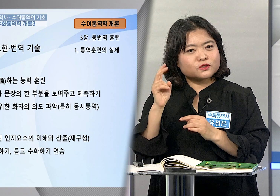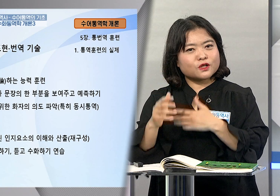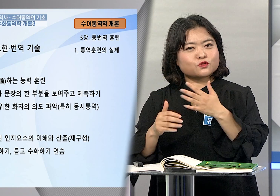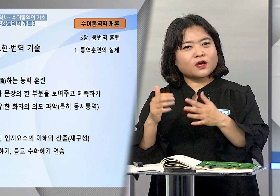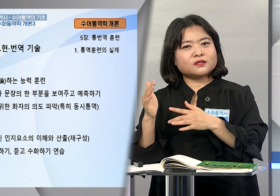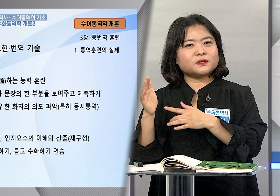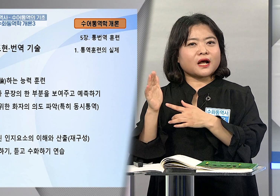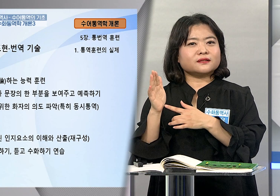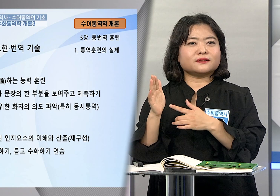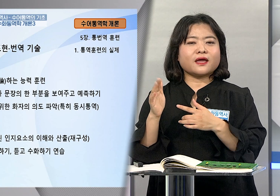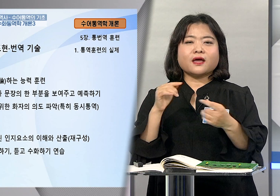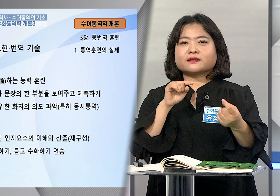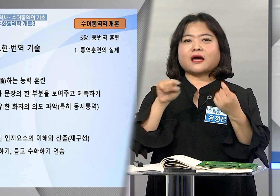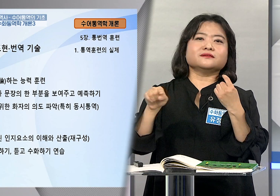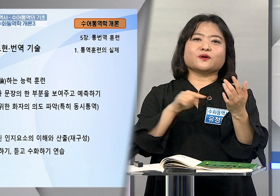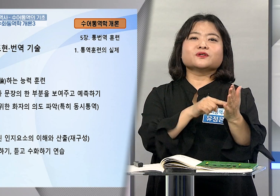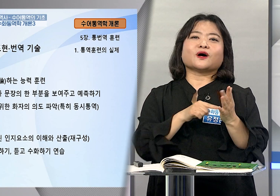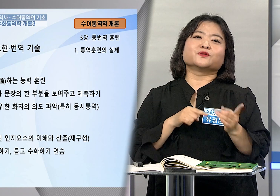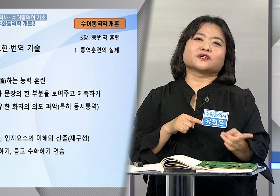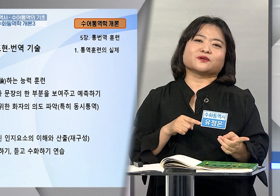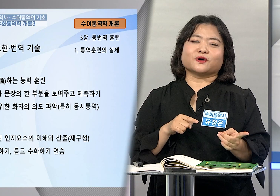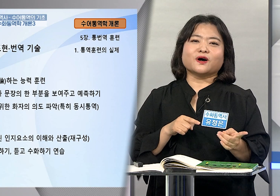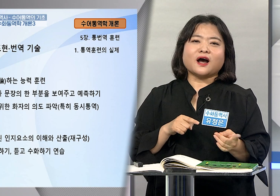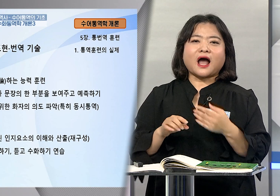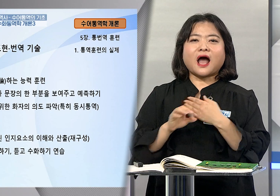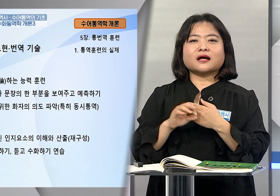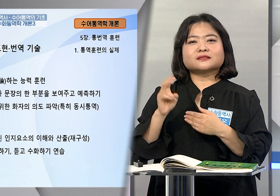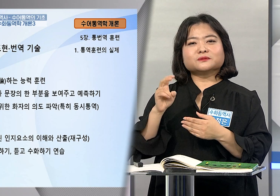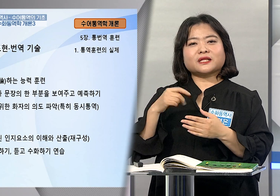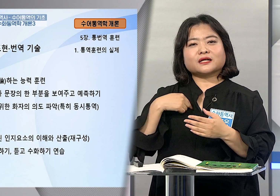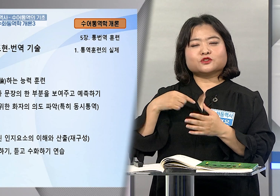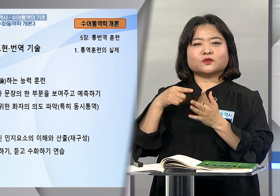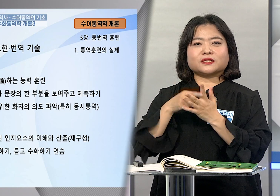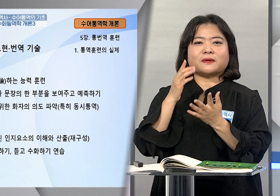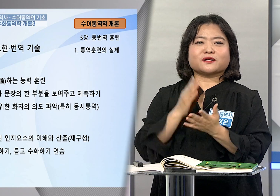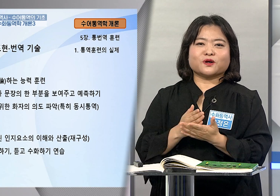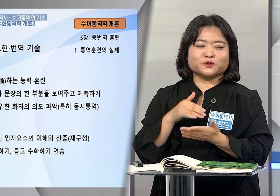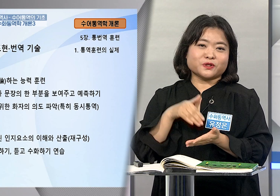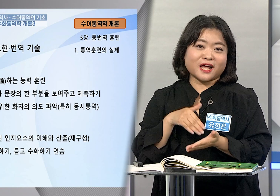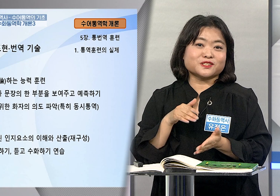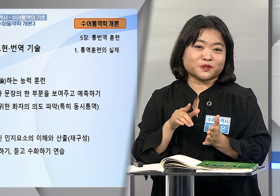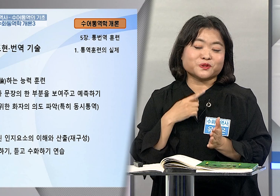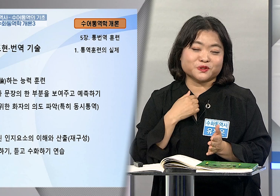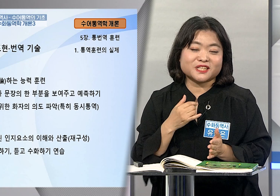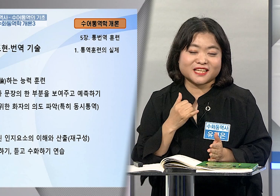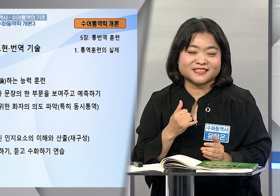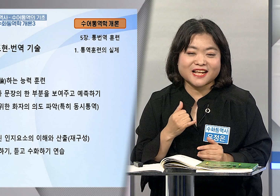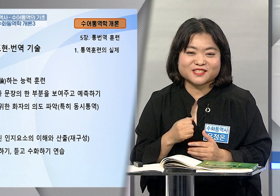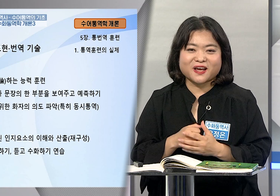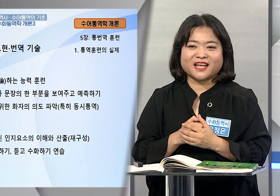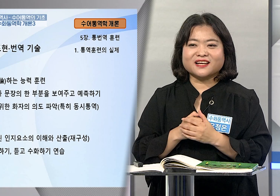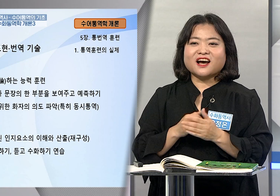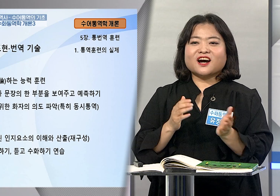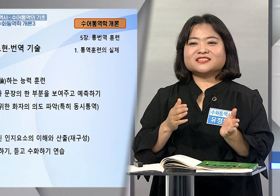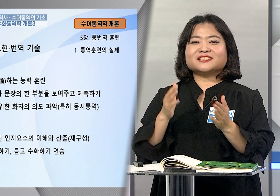추론의 수완은 이미 나갔는데 다른 내용이 나오더라고요. 아, 그러면 내가 추론하지 말 걸 후회한 적도 있기는 하지만